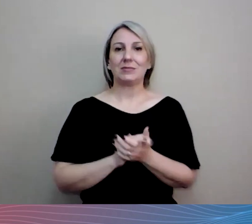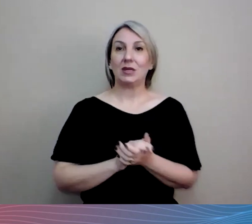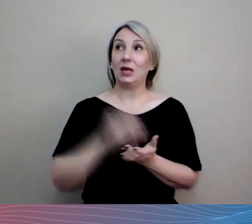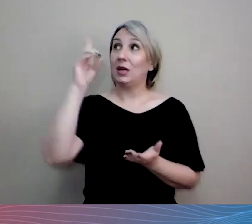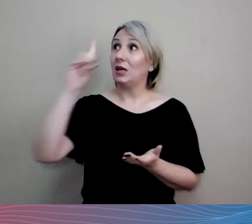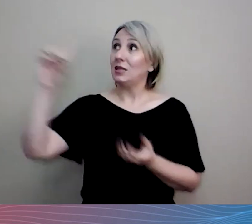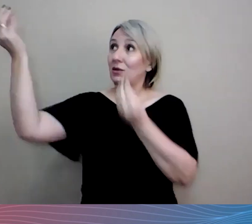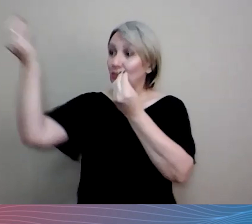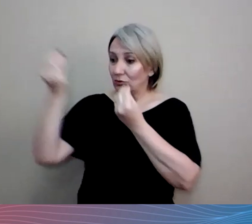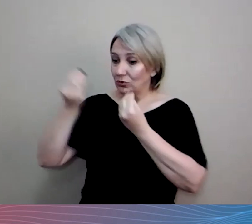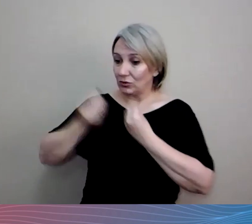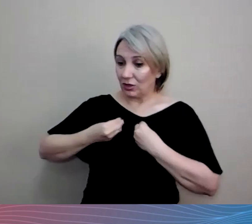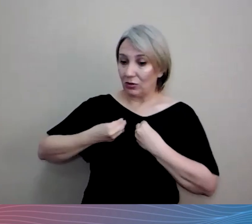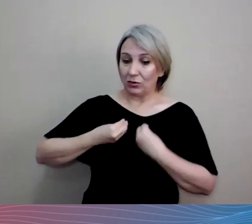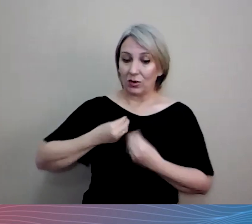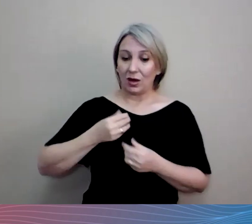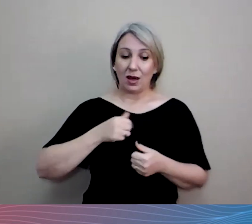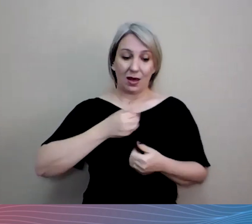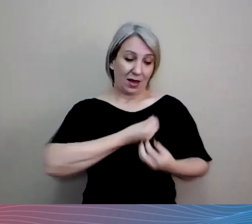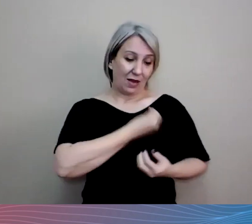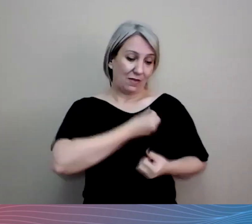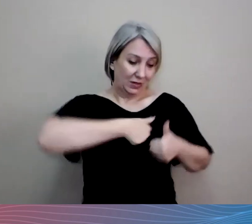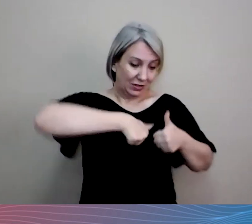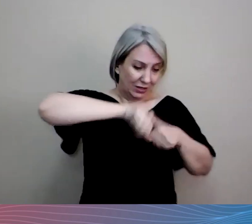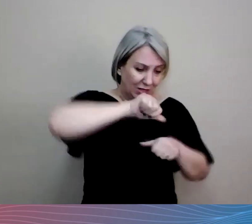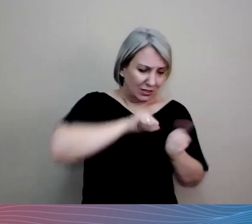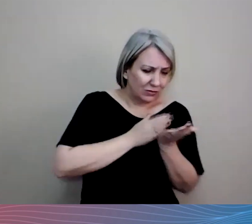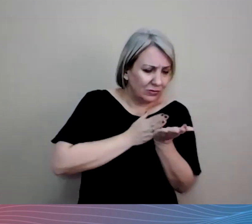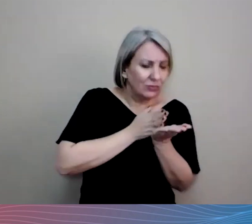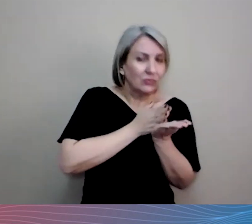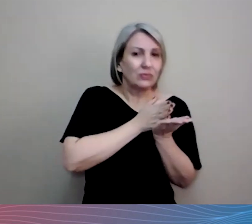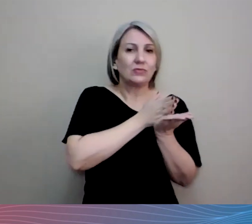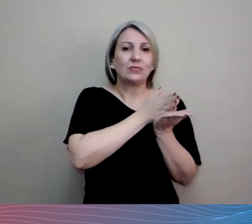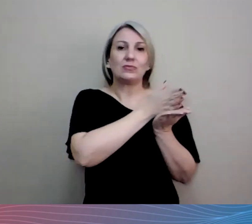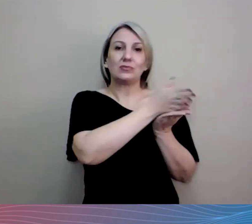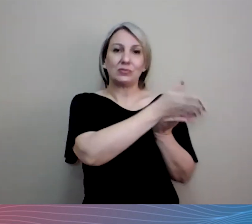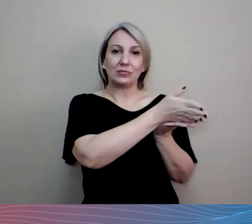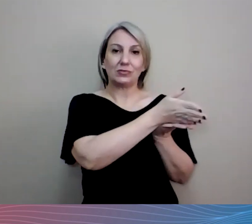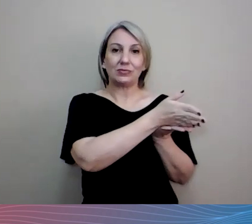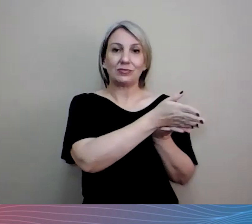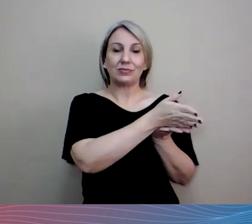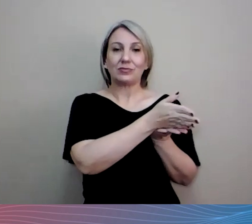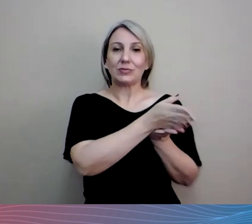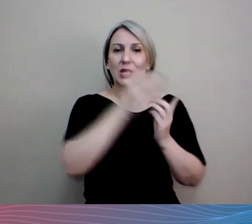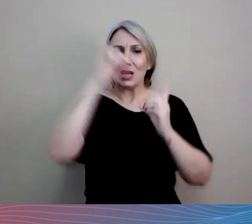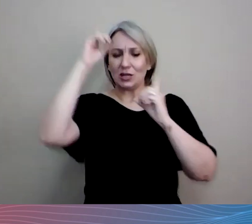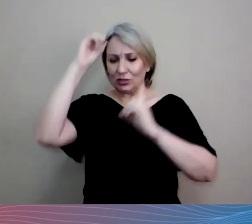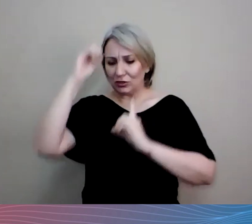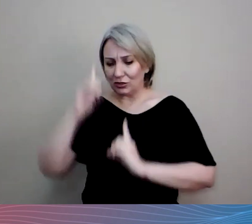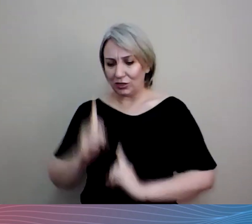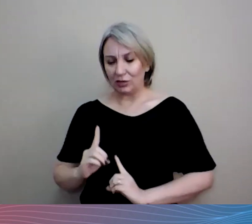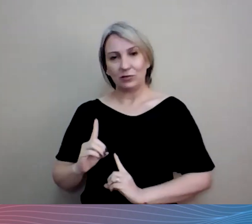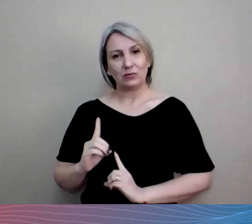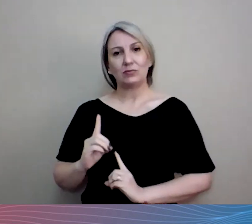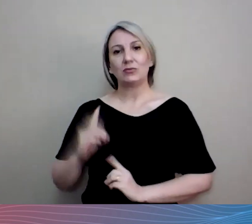nos providenciou, digno desse chamamento. Tá? Vocês entenderam, né? Então, aí vamos para o versículo